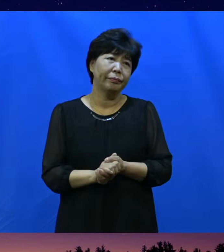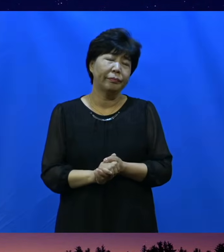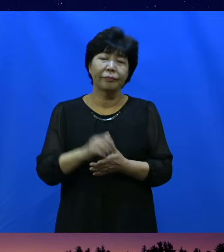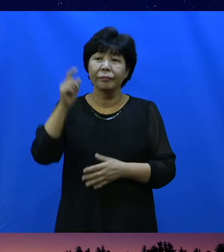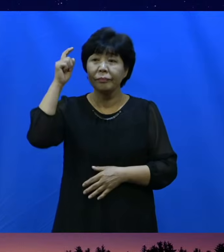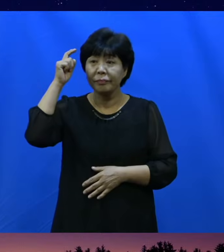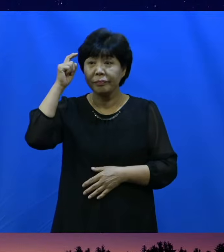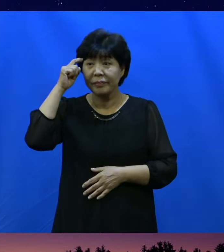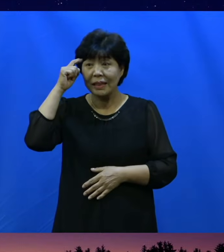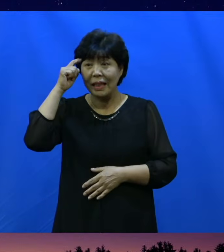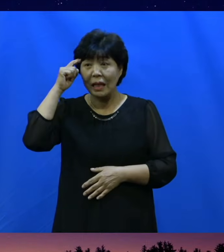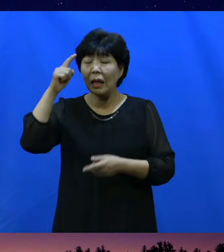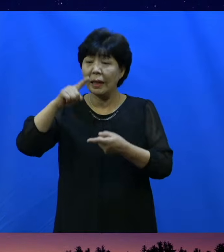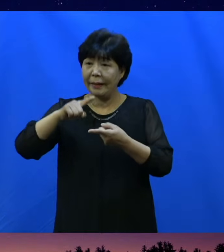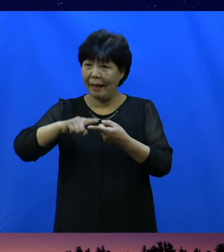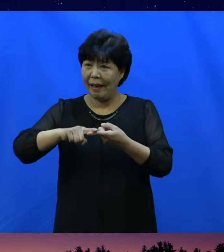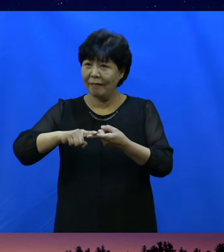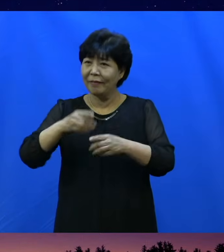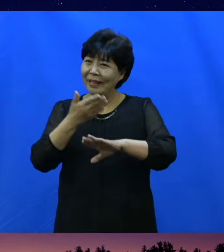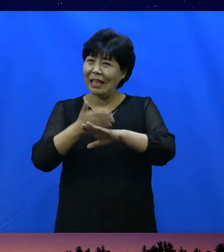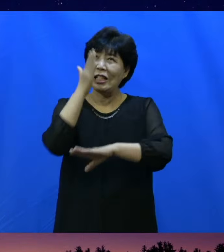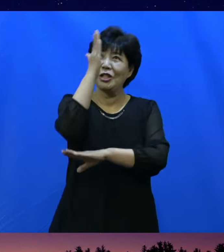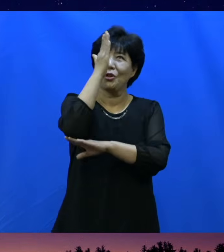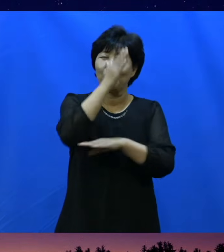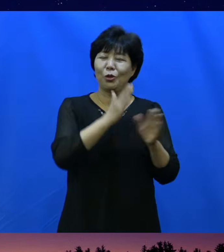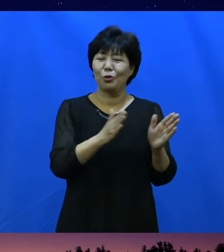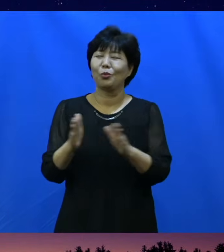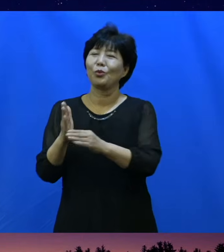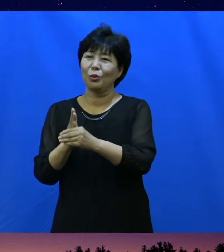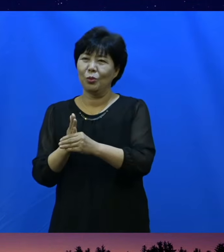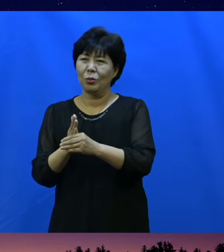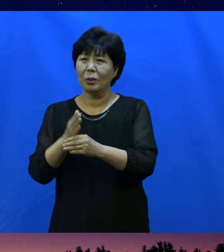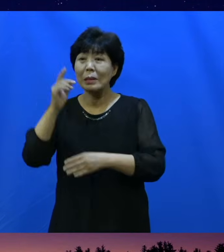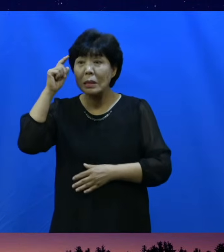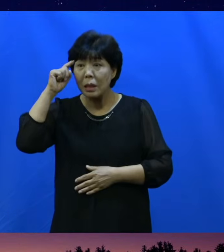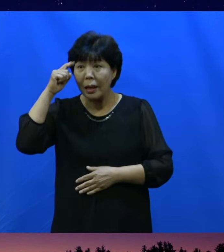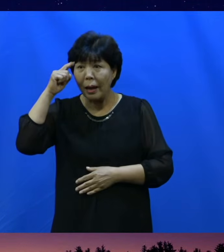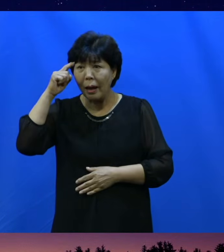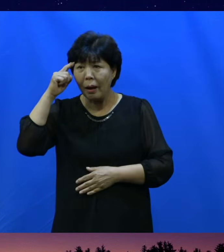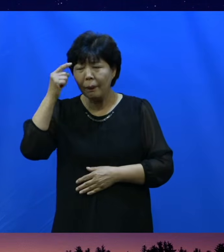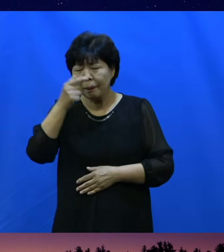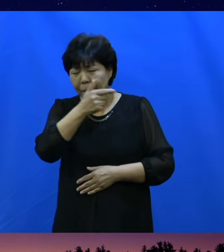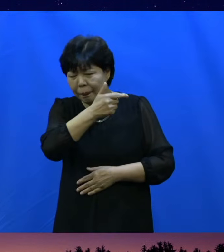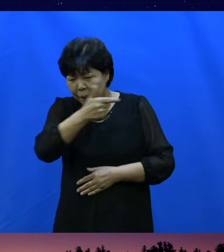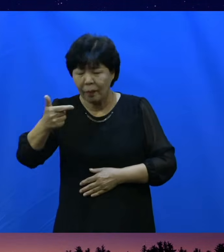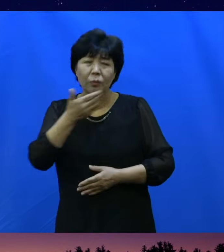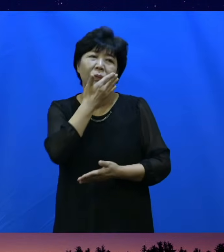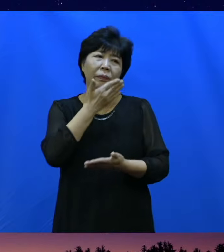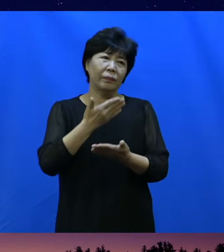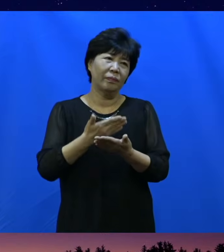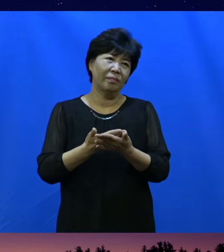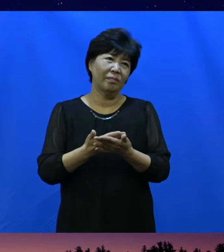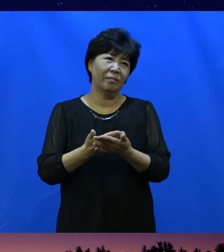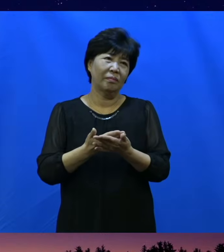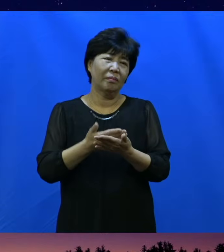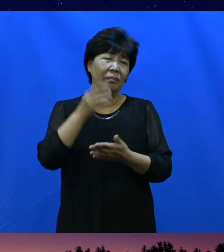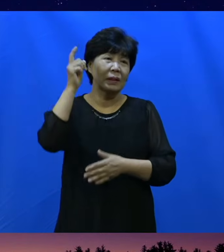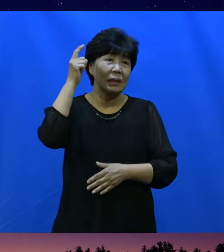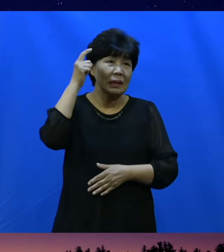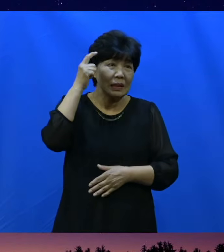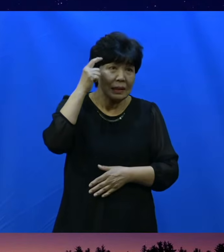생각에 관련된 부분을 또 다른 설교를 준비하고 있는데, 생각은 너무너무 중요해요. 이 생각이,